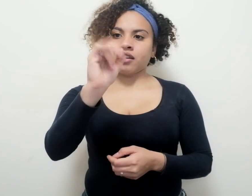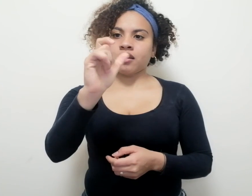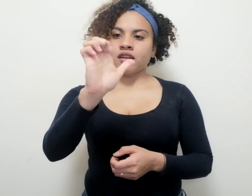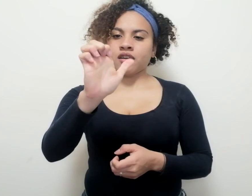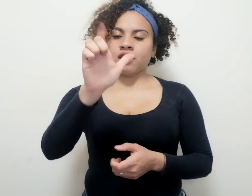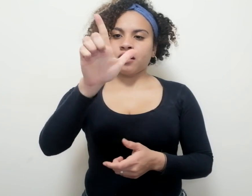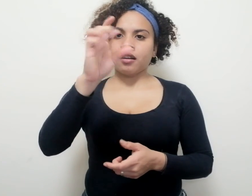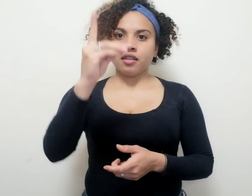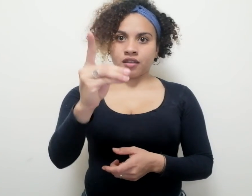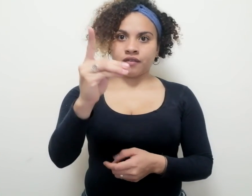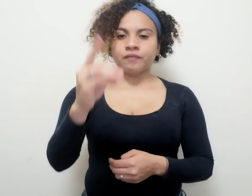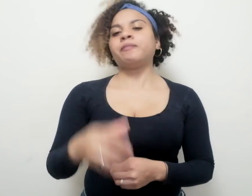Bromfield,